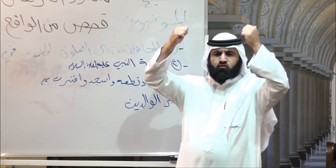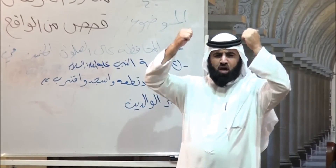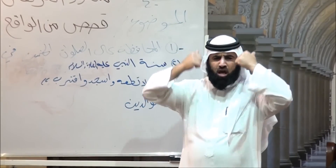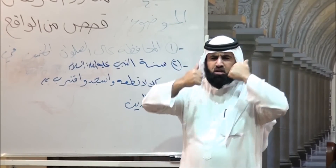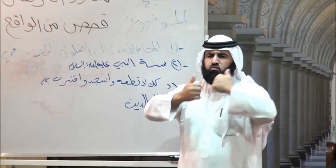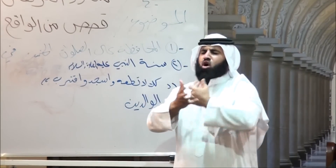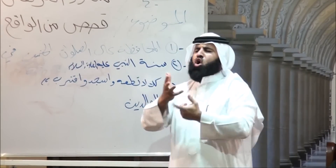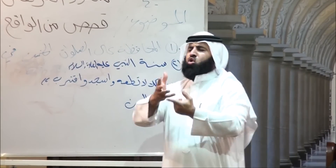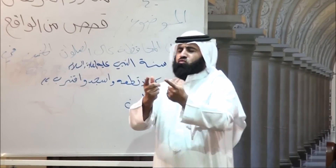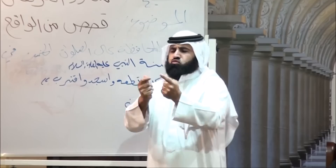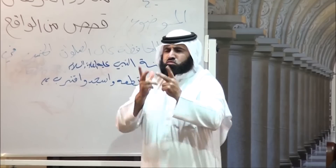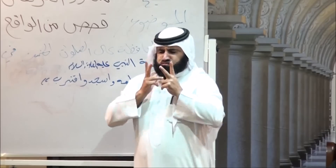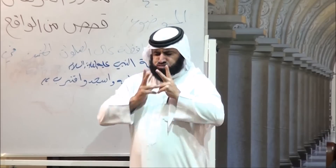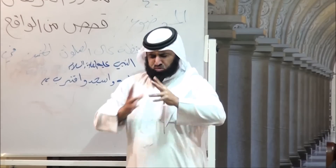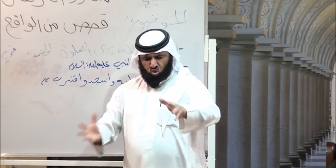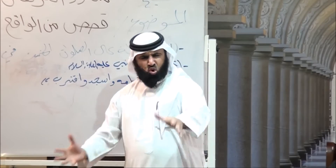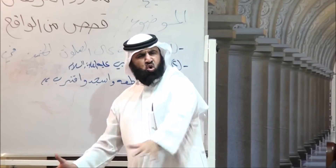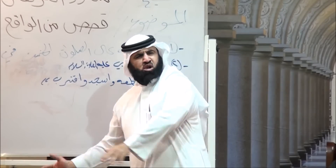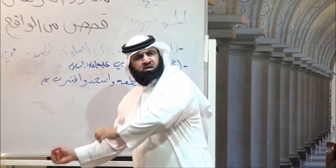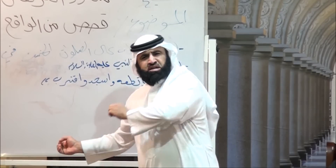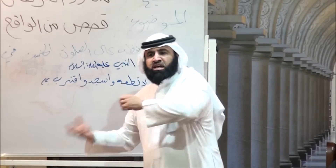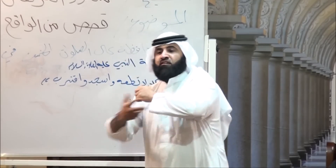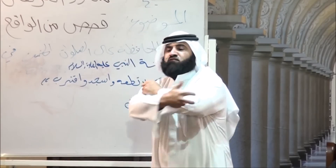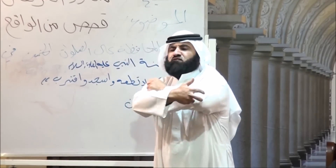وتصدقت بمالي كل توبة إلى الله،